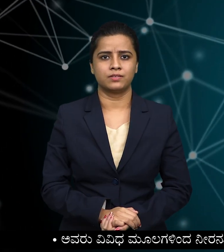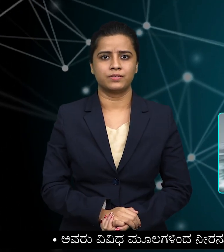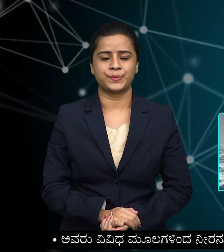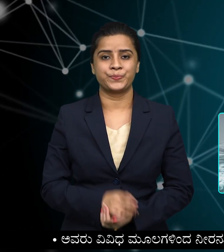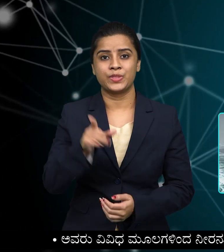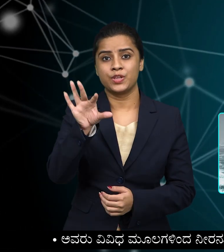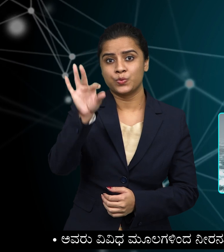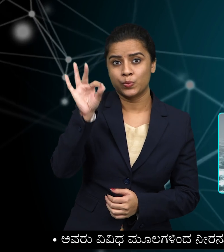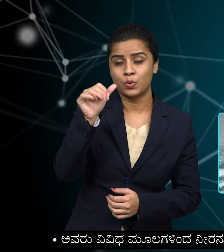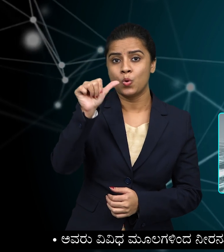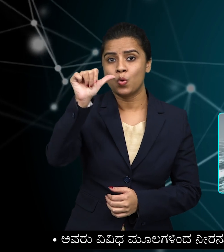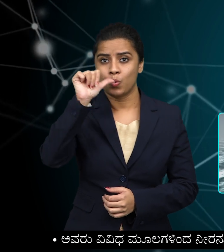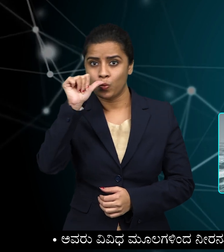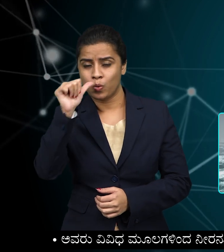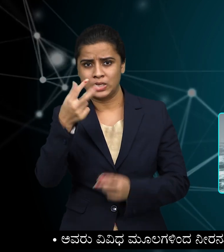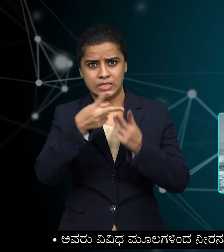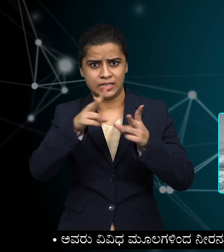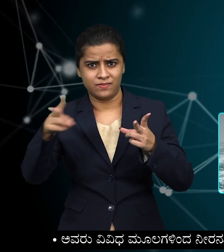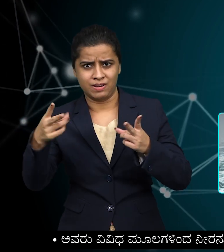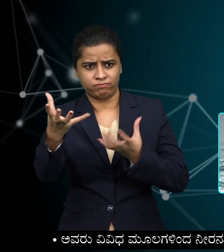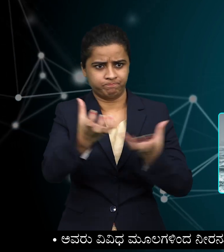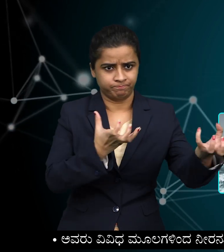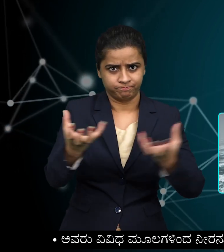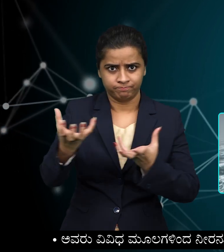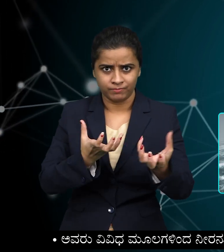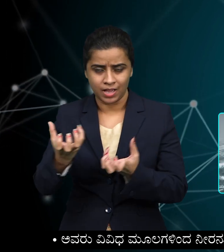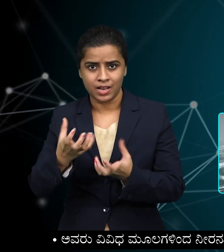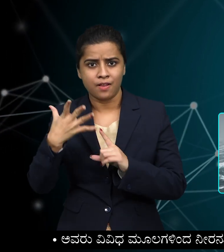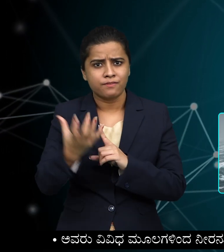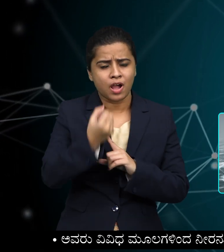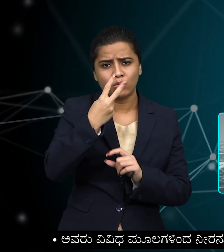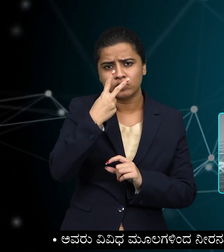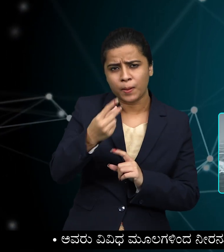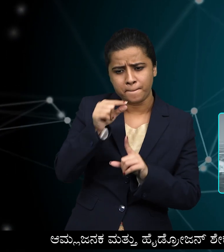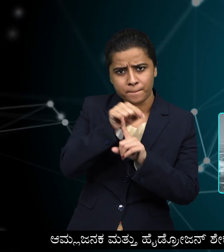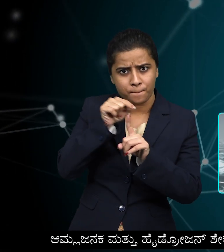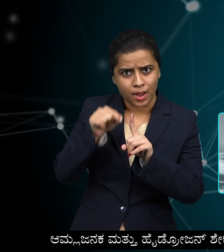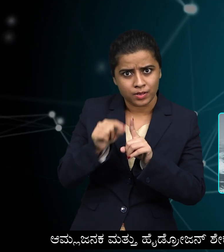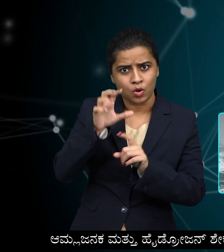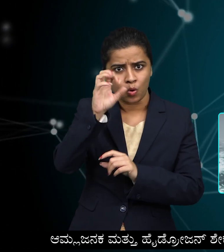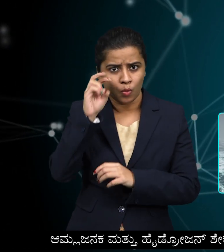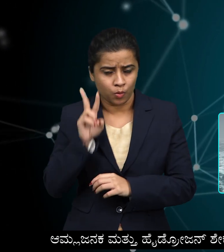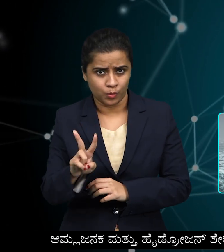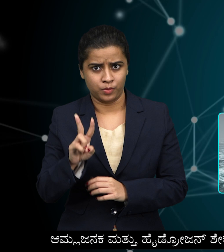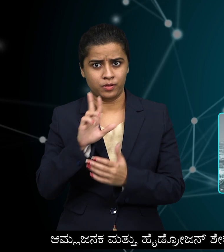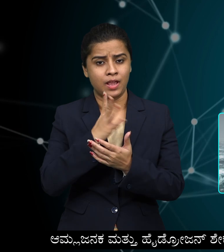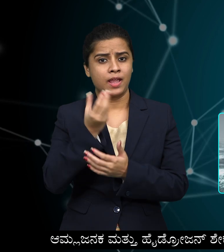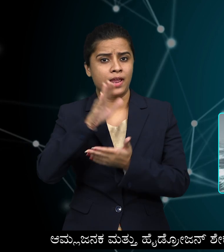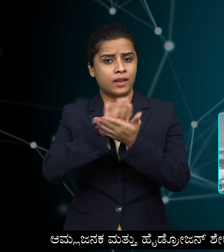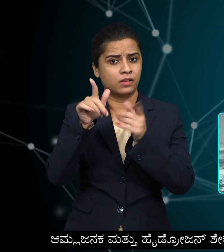ಅವರು ವಿವಿಧ ಮೂಲಗಳಿಂದ ನೀರನ್ನು ತೆಗೆದುಕೊಂಡರು ಮತ್ತು ಎಲ್ಲ ಮಾದರಿಗಳಲ್ಲಿ ಆಮ್ಲಜನಕ ಮತ್ತು ಹೈಡ್ರೋಜನ್